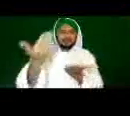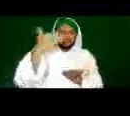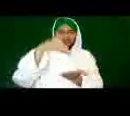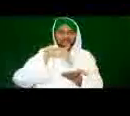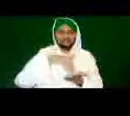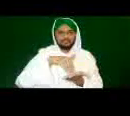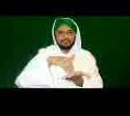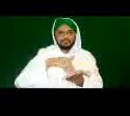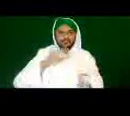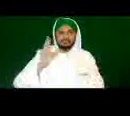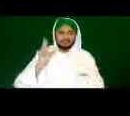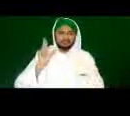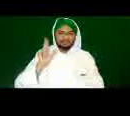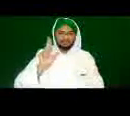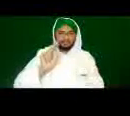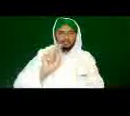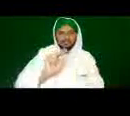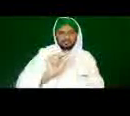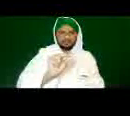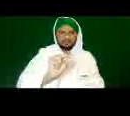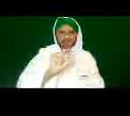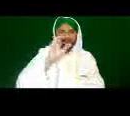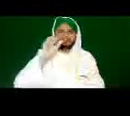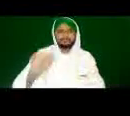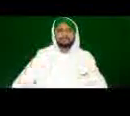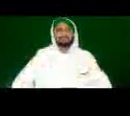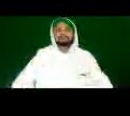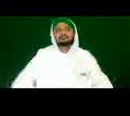آنا جانا،